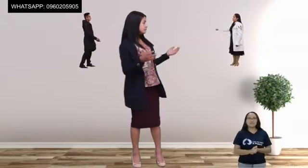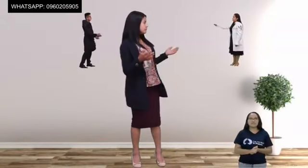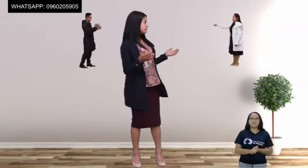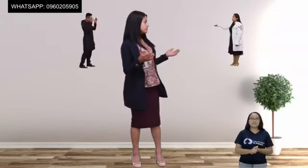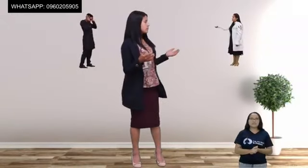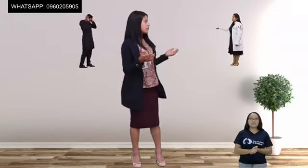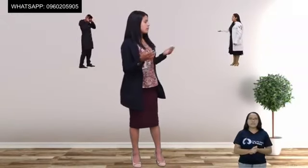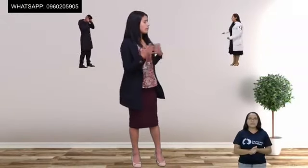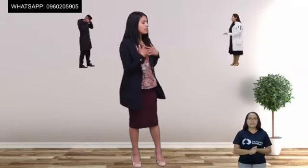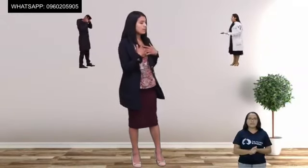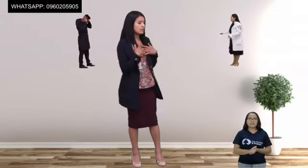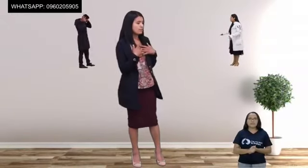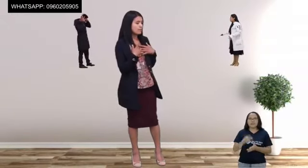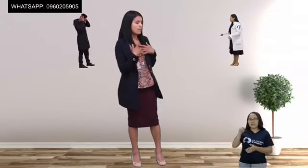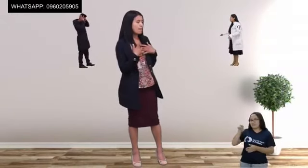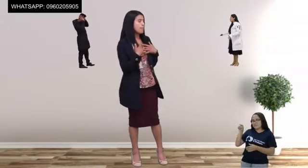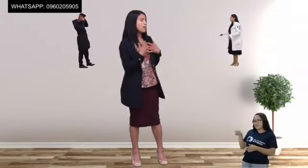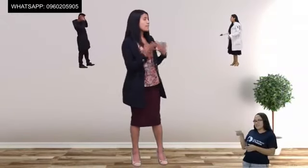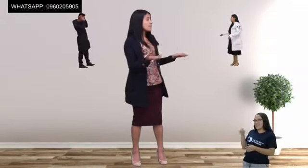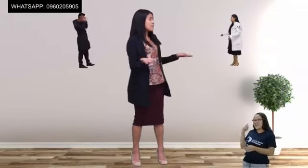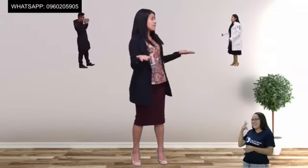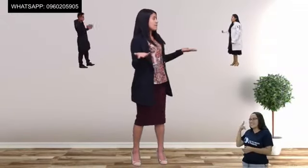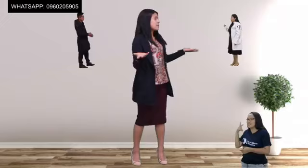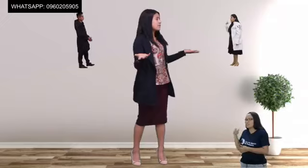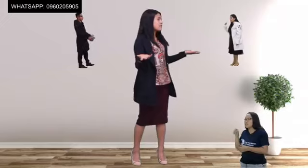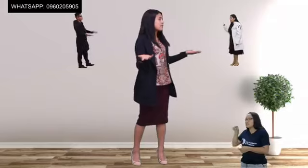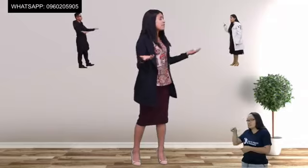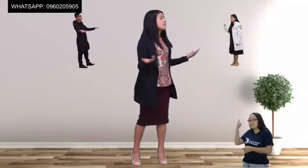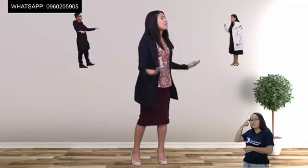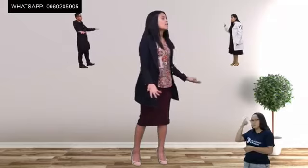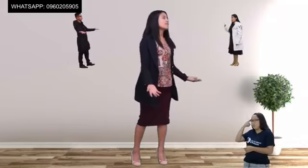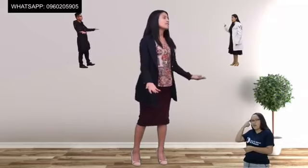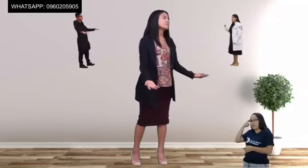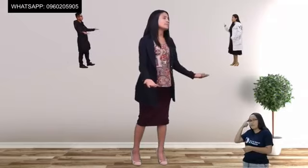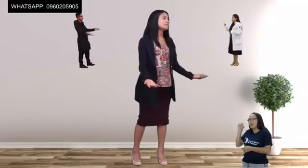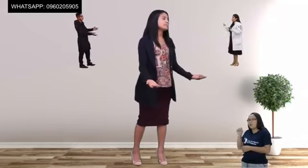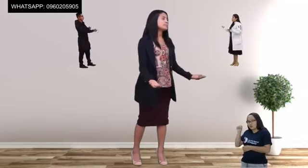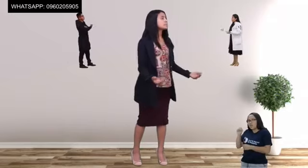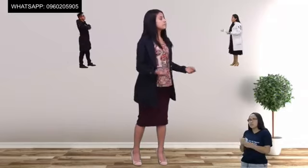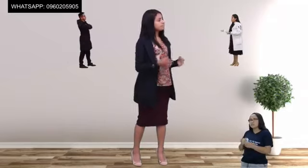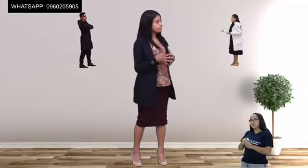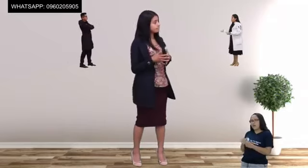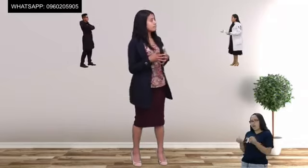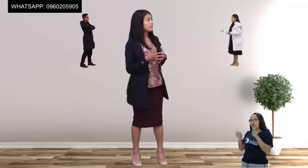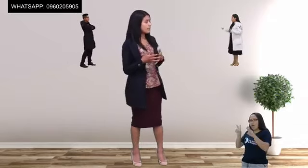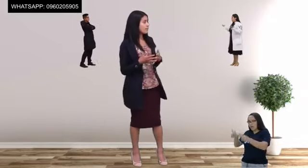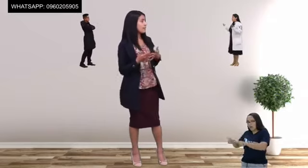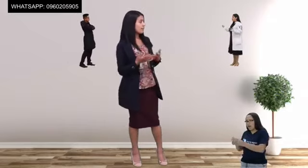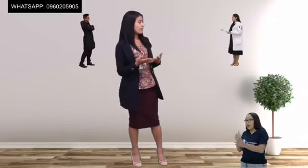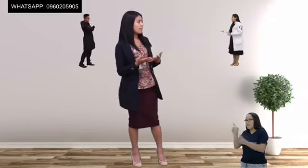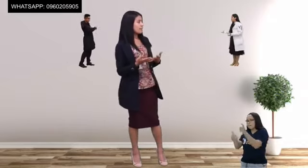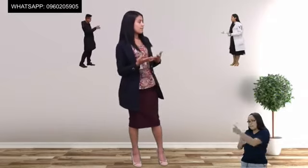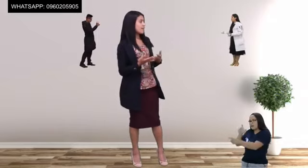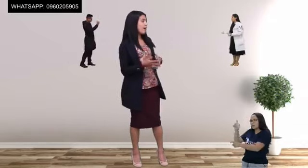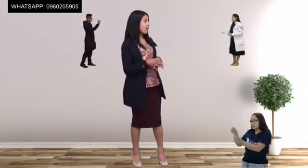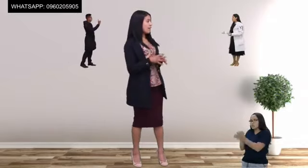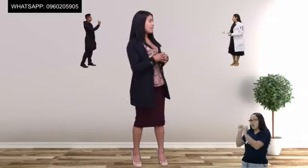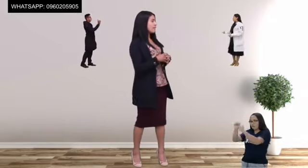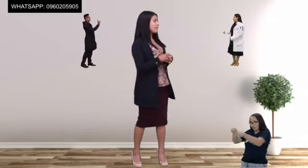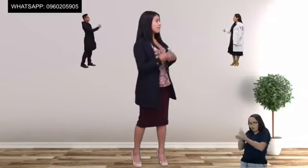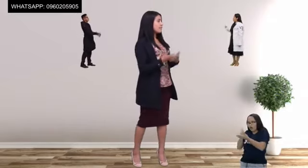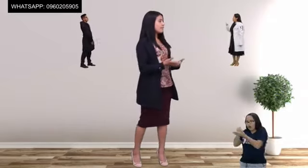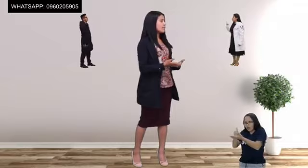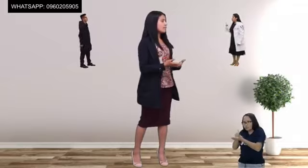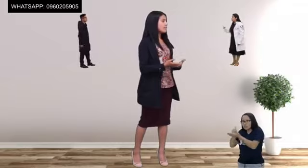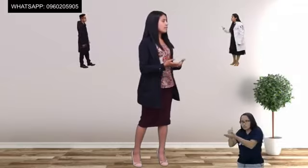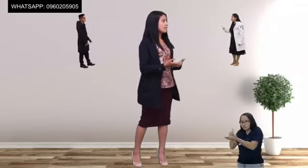No le escuches, no pienses que no hay salida. Existen profesionales que te pueden orientar a afrontar esas